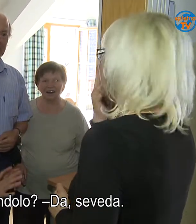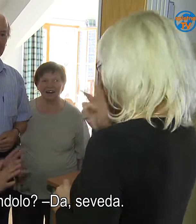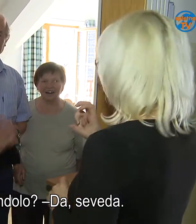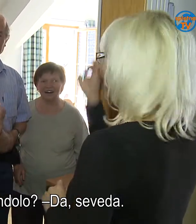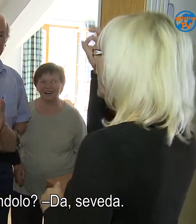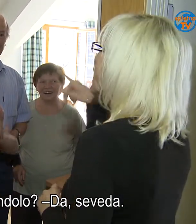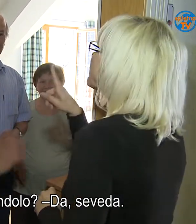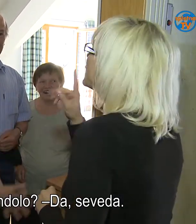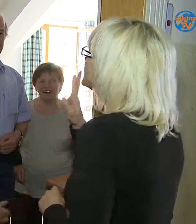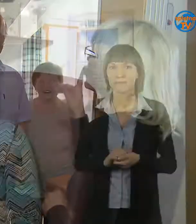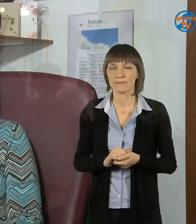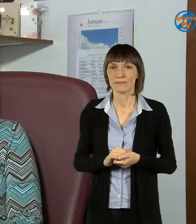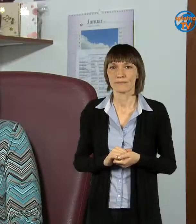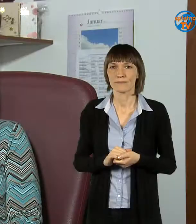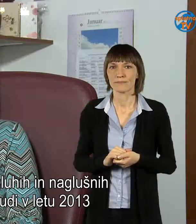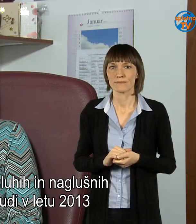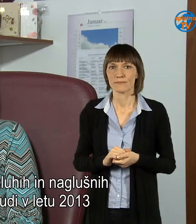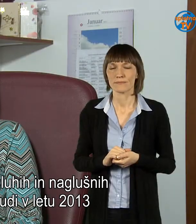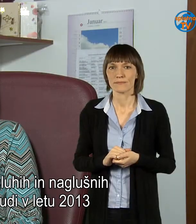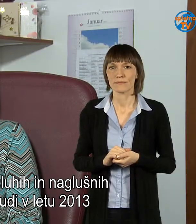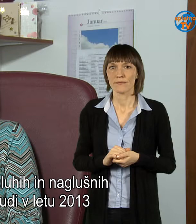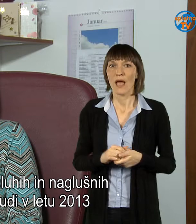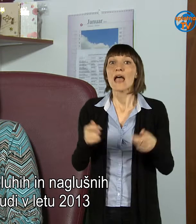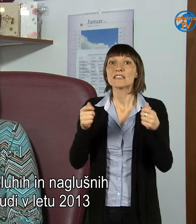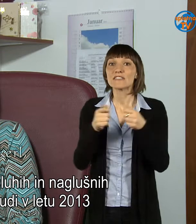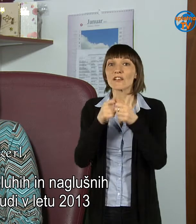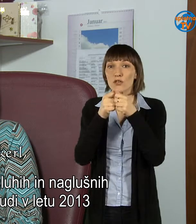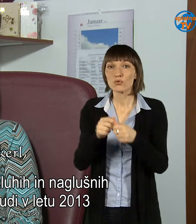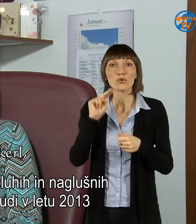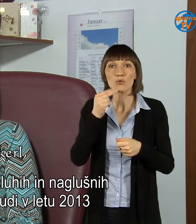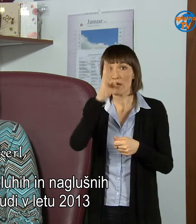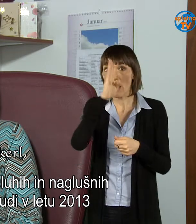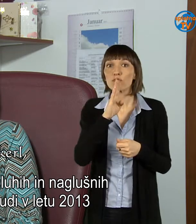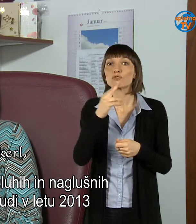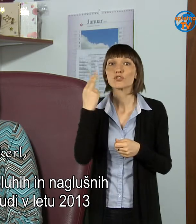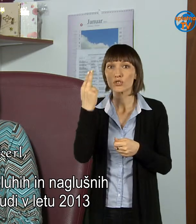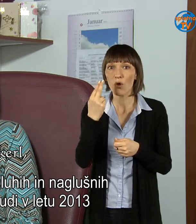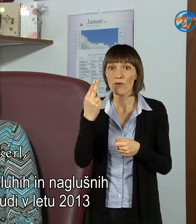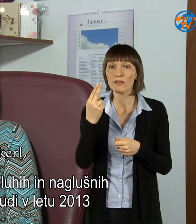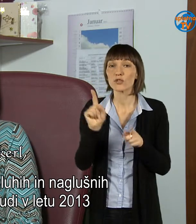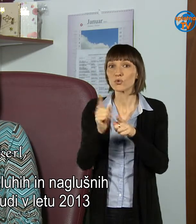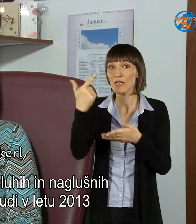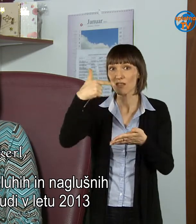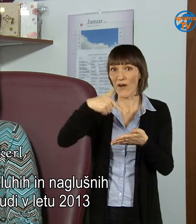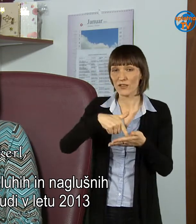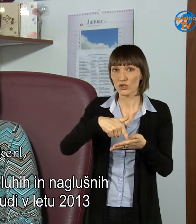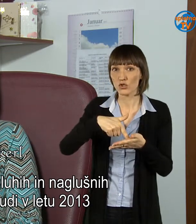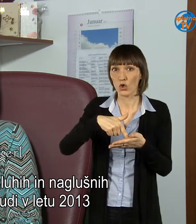Ja, ampak samo. Zveza društev gluhih in naglušnih Slovenije je tudi v